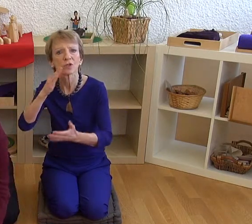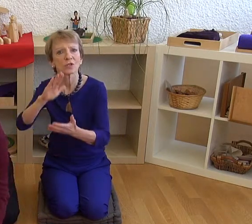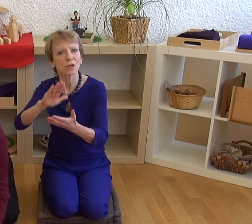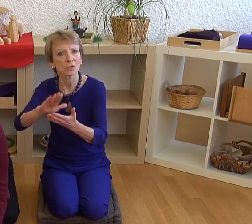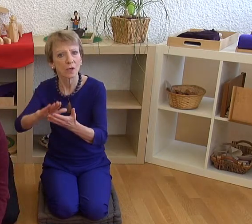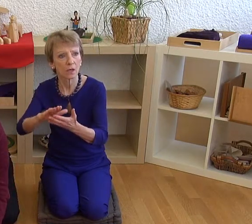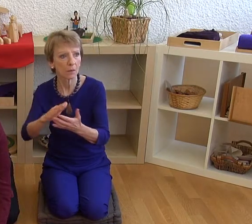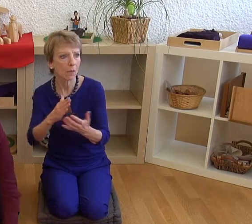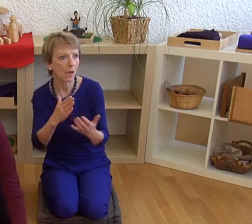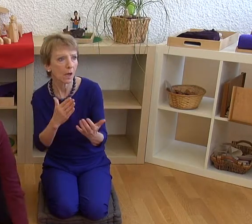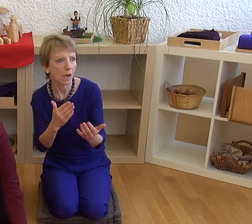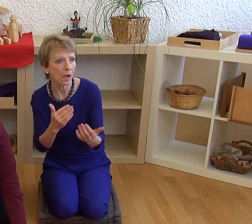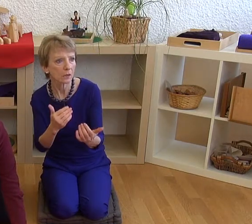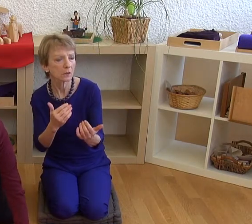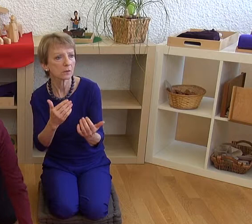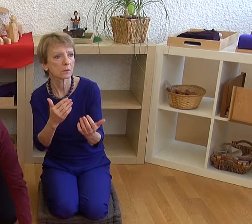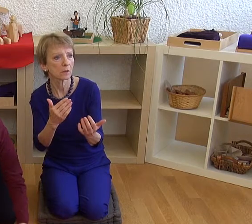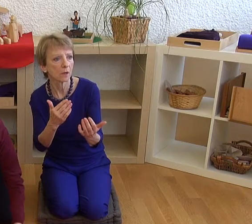Ils ont attendu.